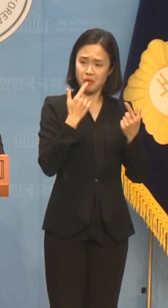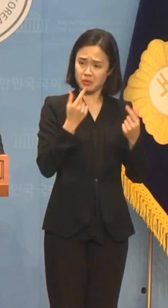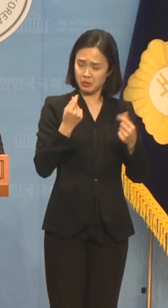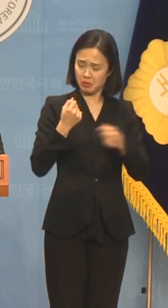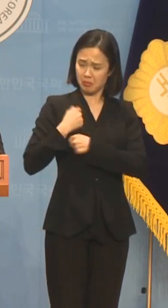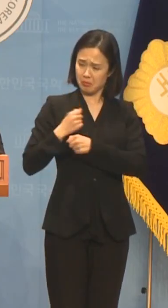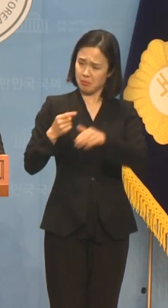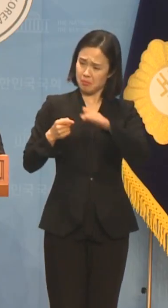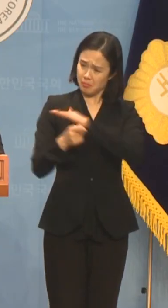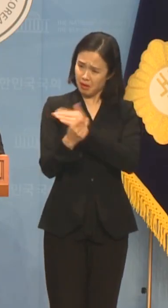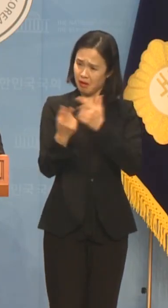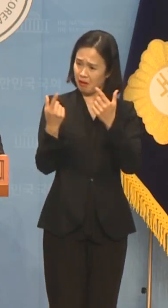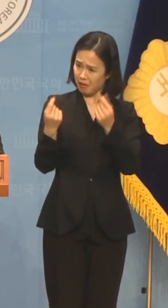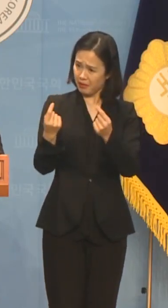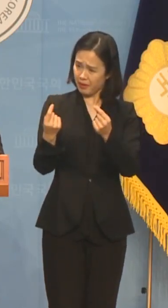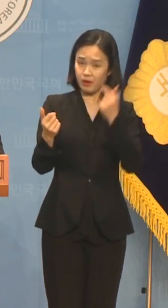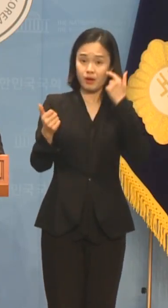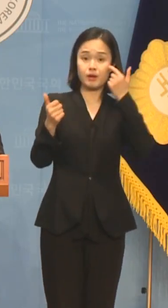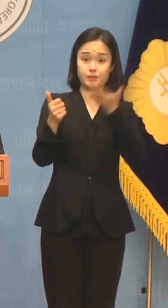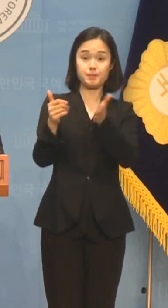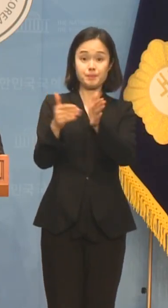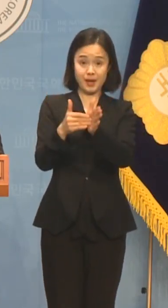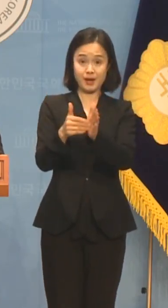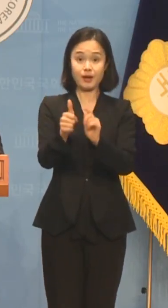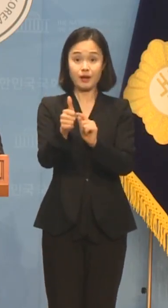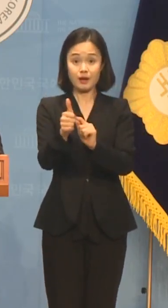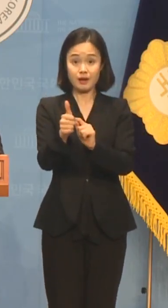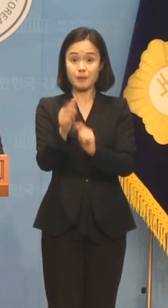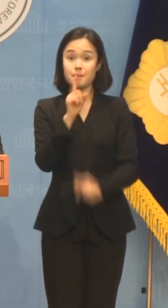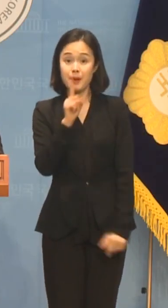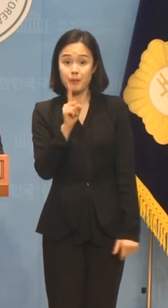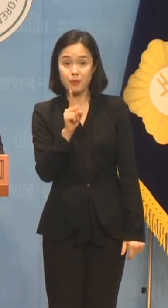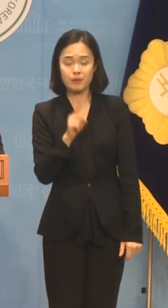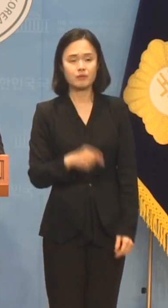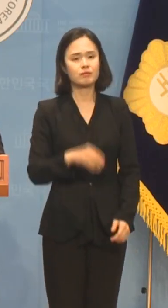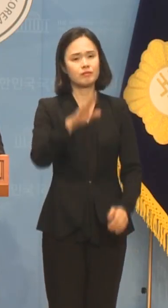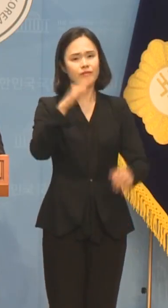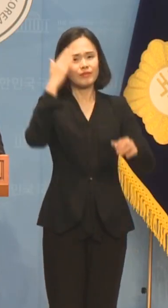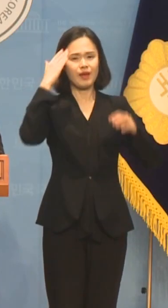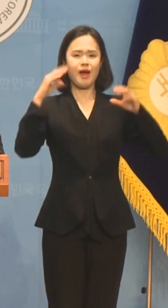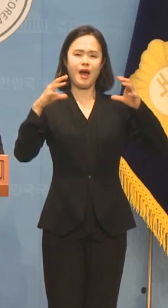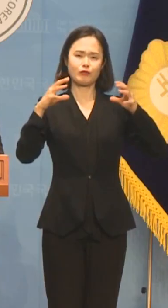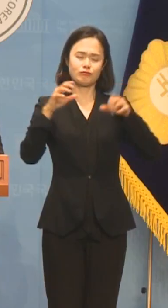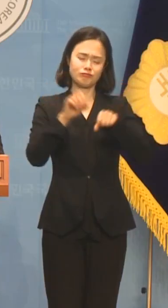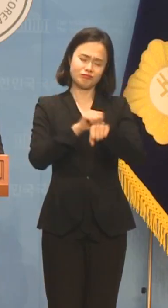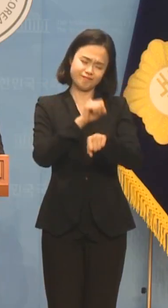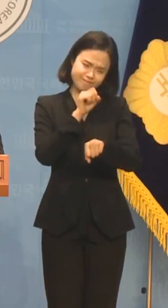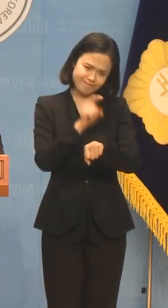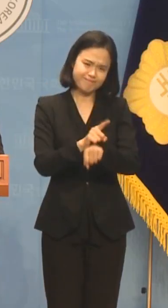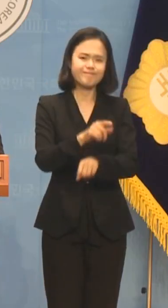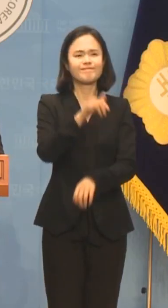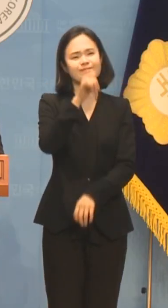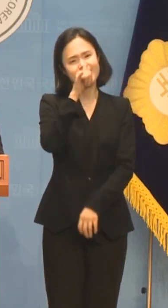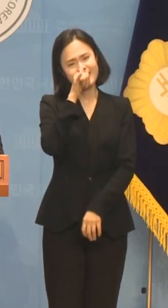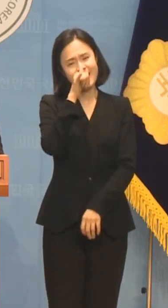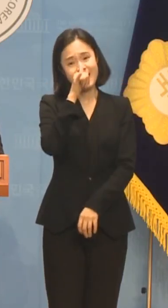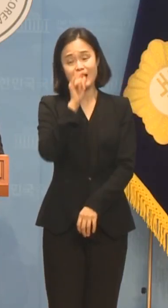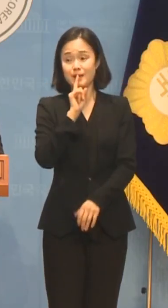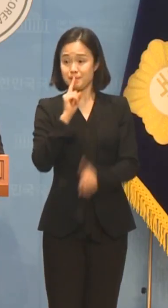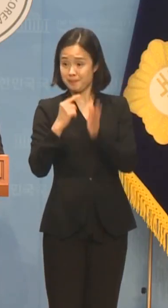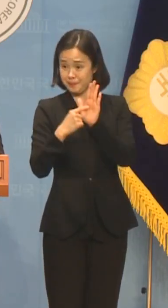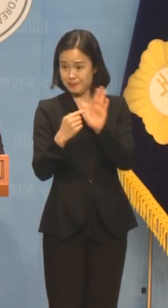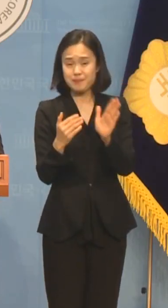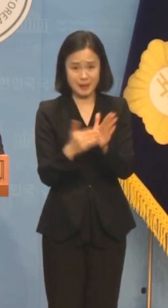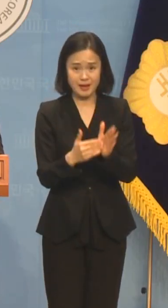것으로 보인다고 묻자 조 장관이 한국적 특수성 운운한 것입니다. 일부만 인용할